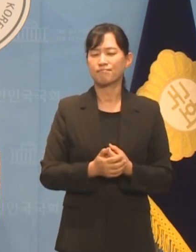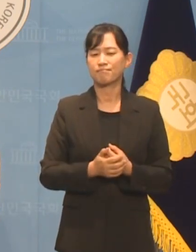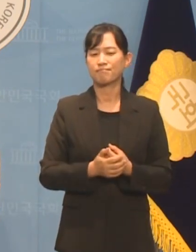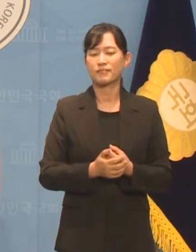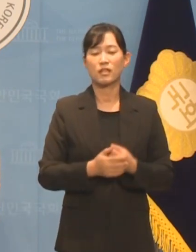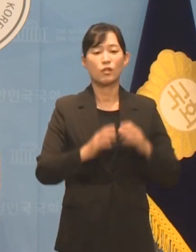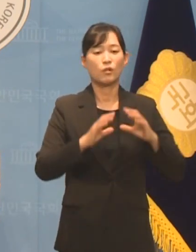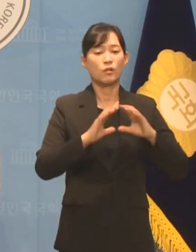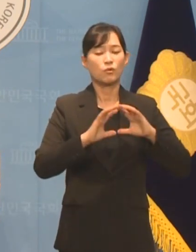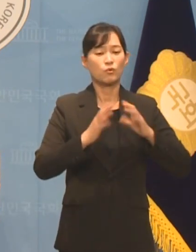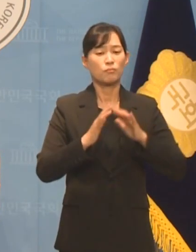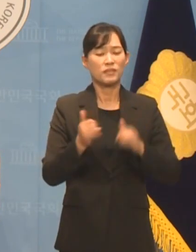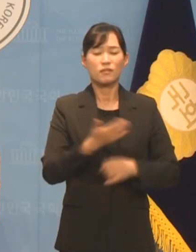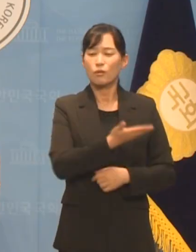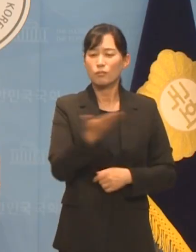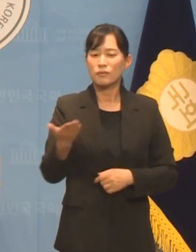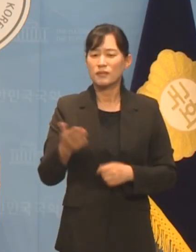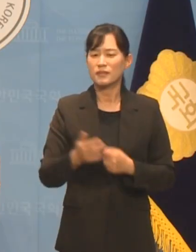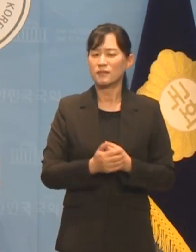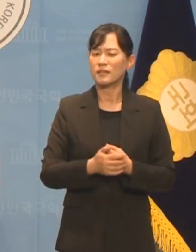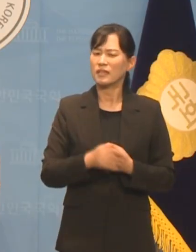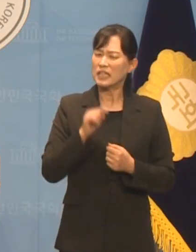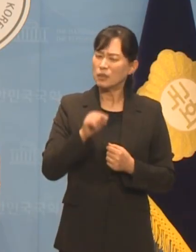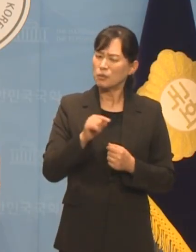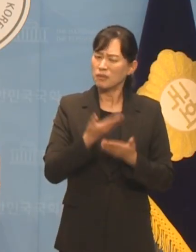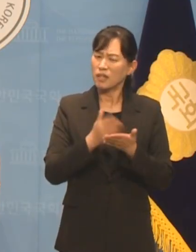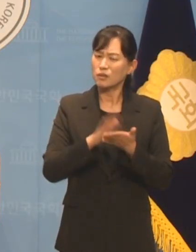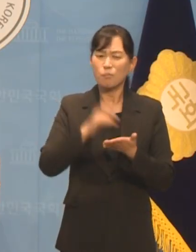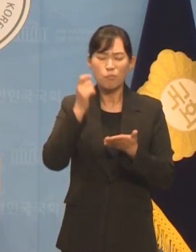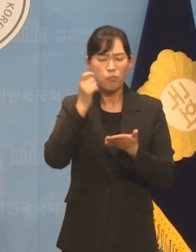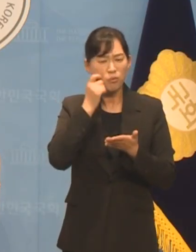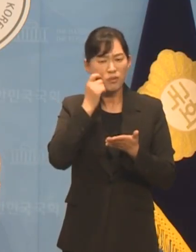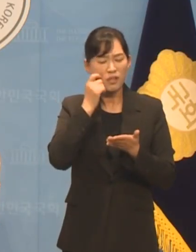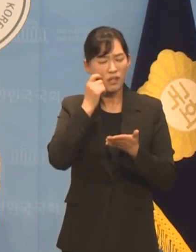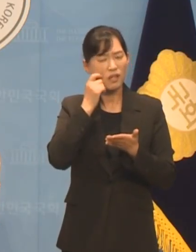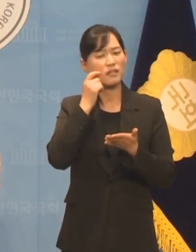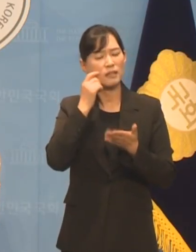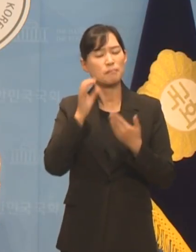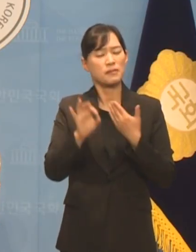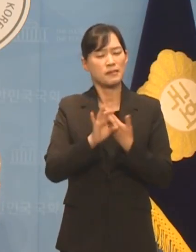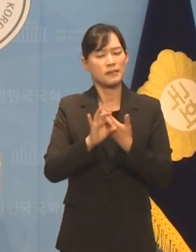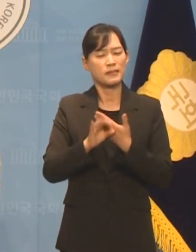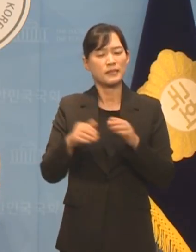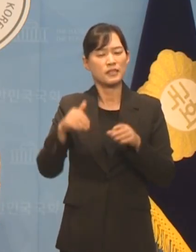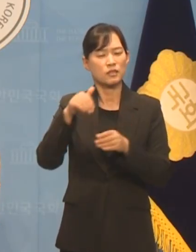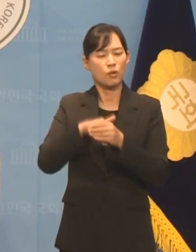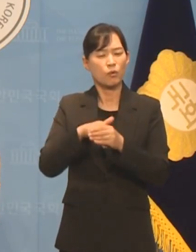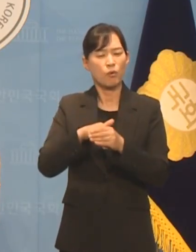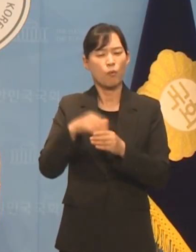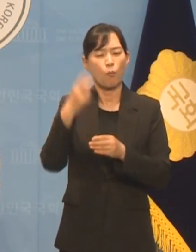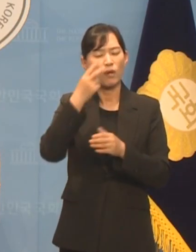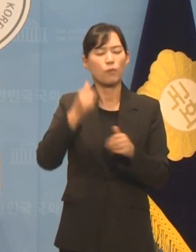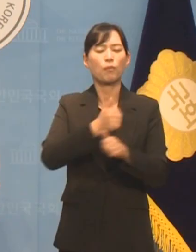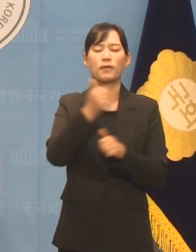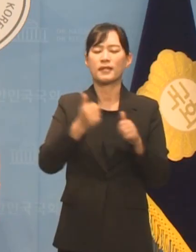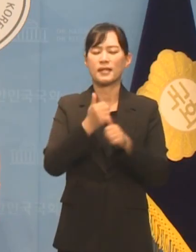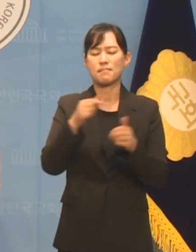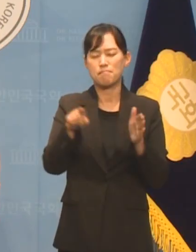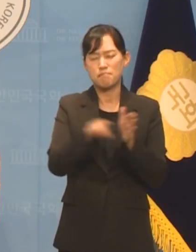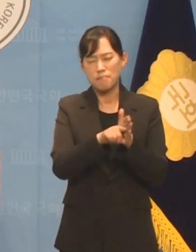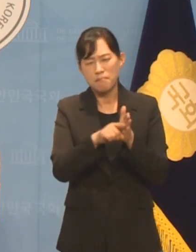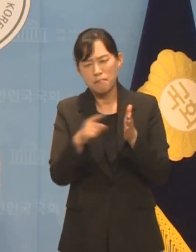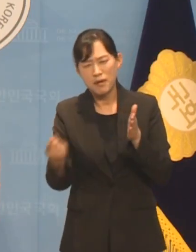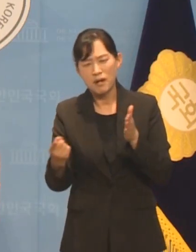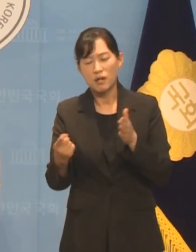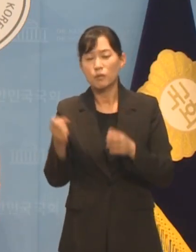아마도 국민 여러분들께서 이를마저도 개정 못해주나 싶은다면은 선관위에 대한 신뢰는 떨어질 것이고 선거 결과에